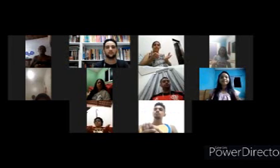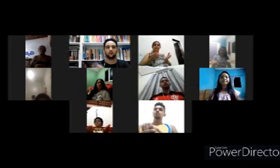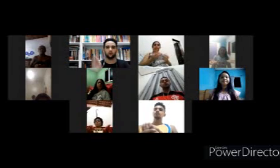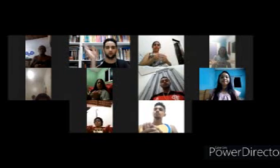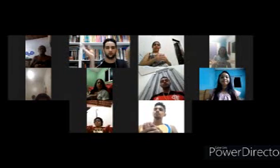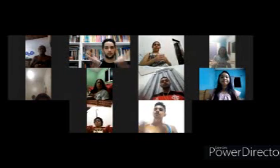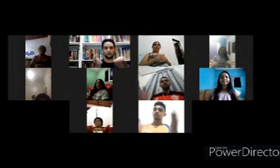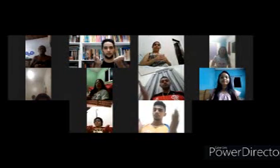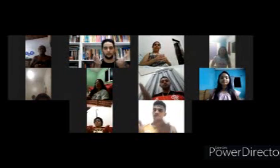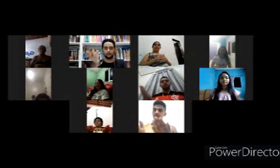Hoje.